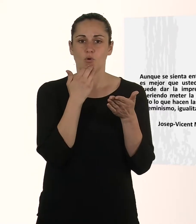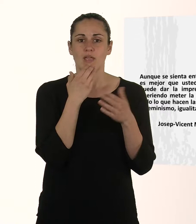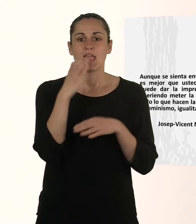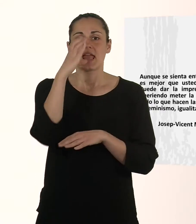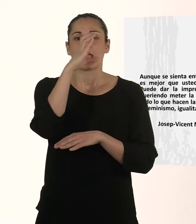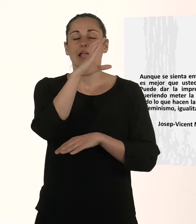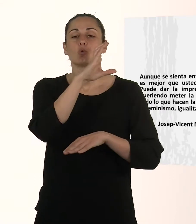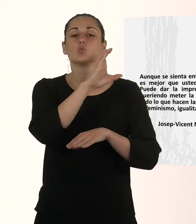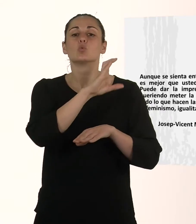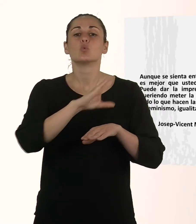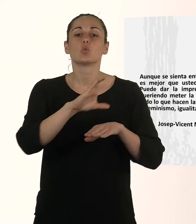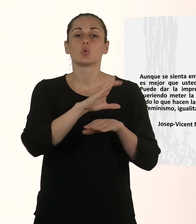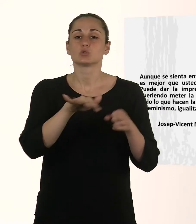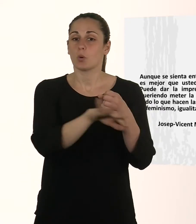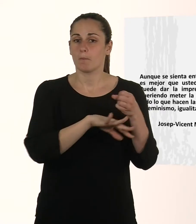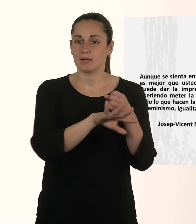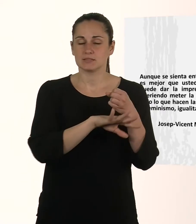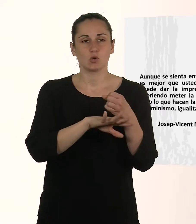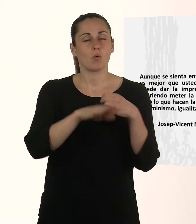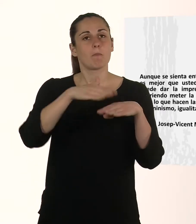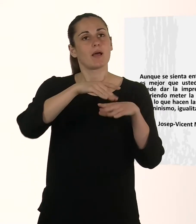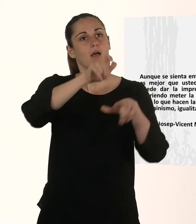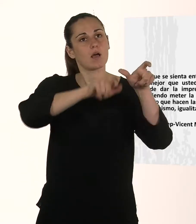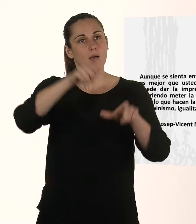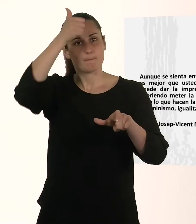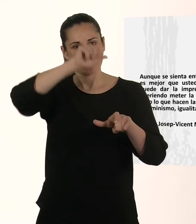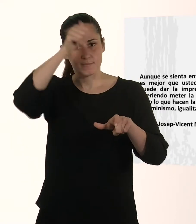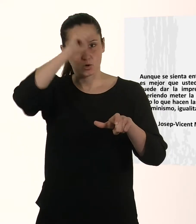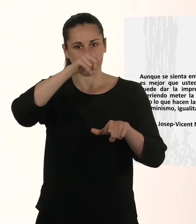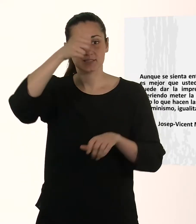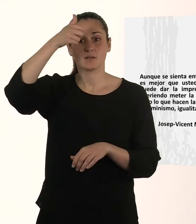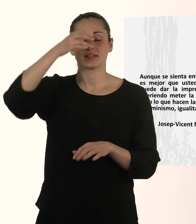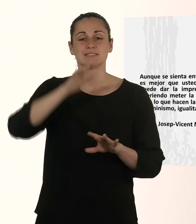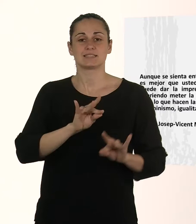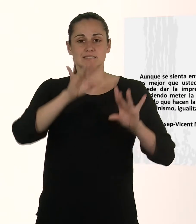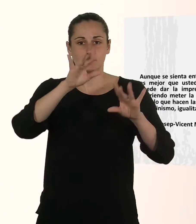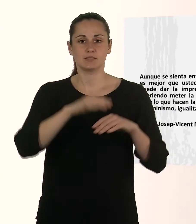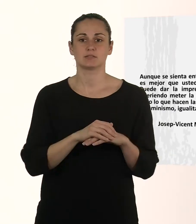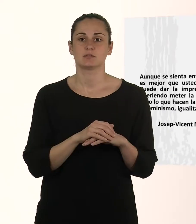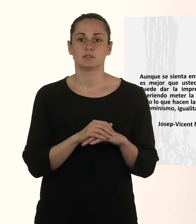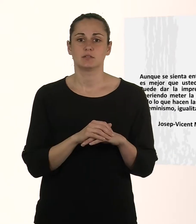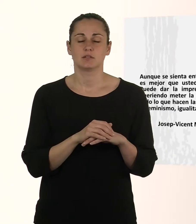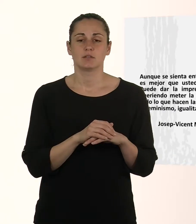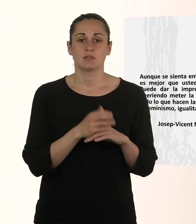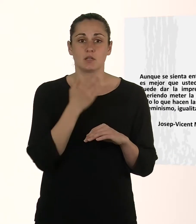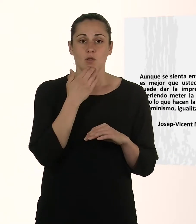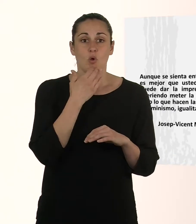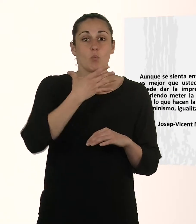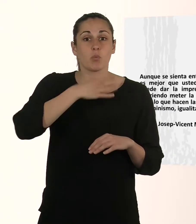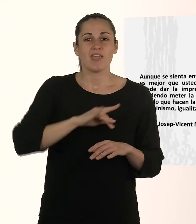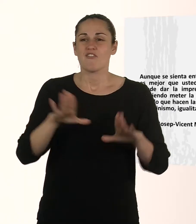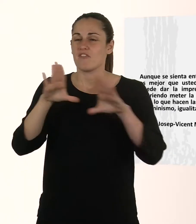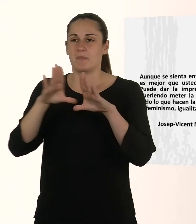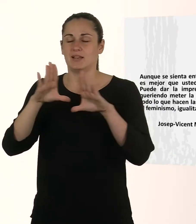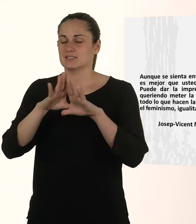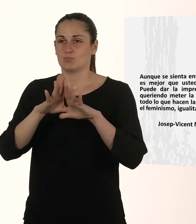machistas recuperables, que es un texto breve de 10 páginas, dice en un momento determinado: aunque se sienta entusiasmado por el feminismo, creo que es